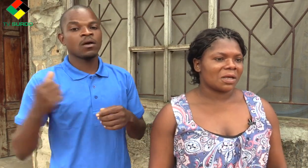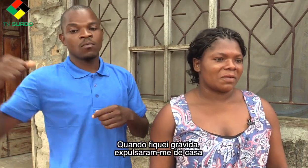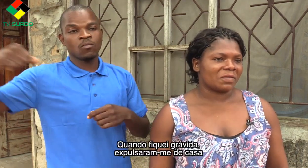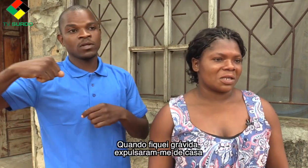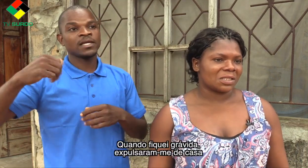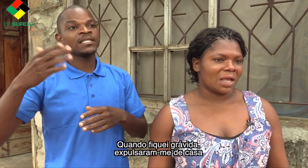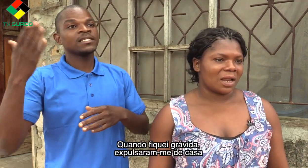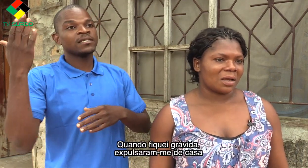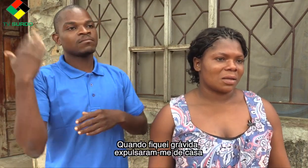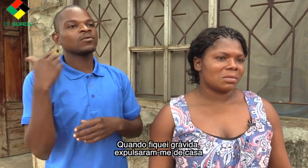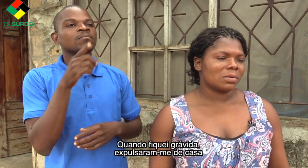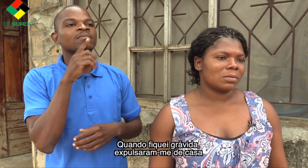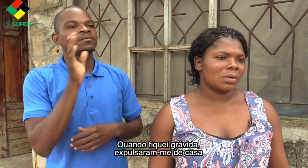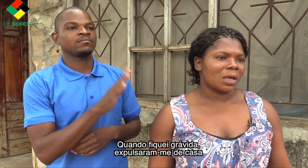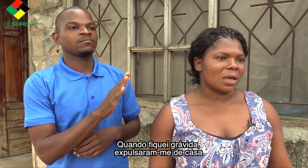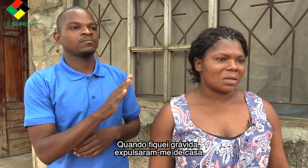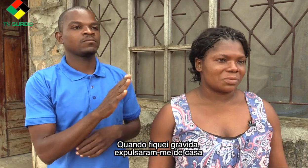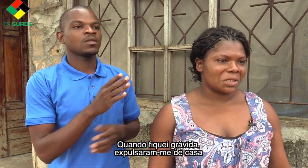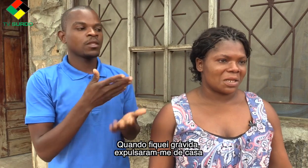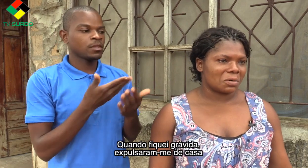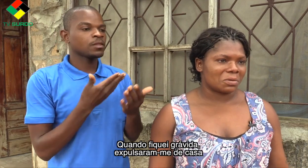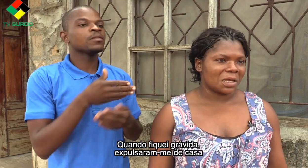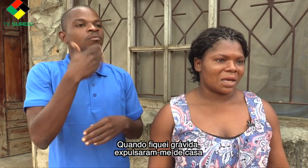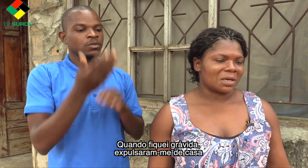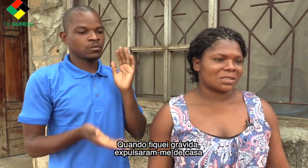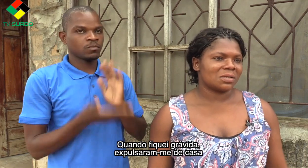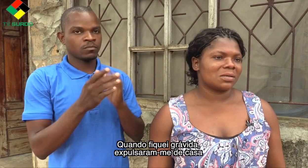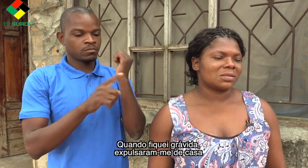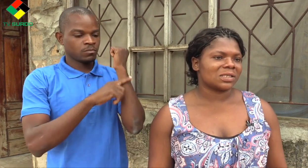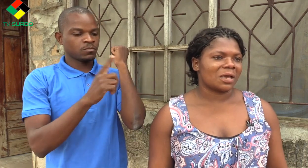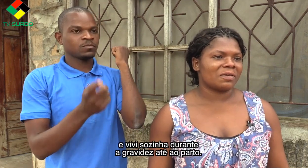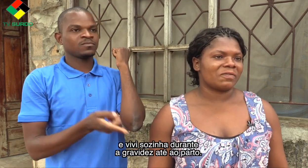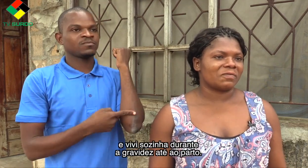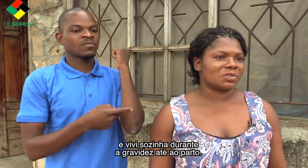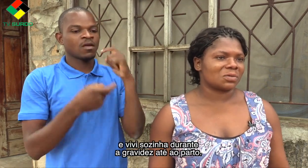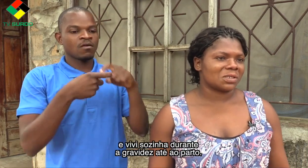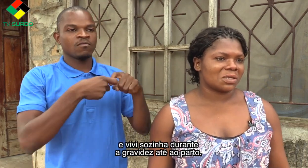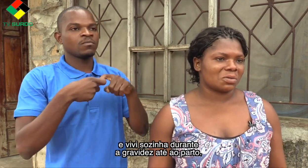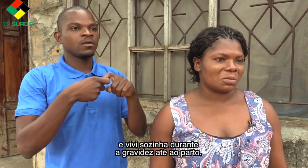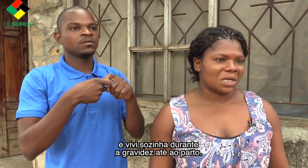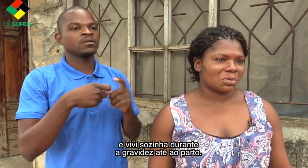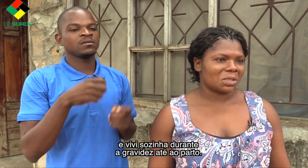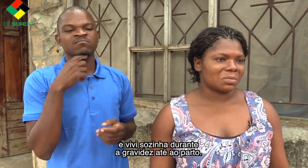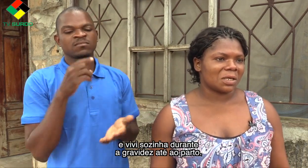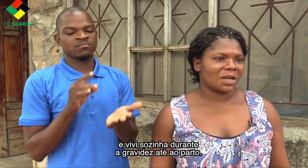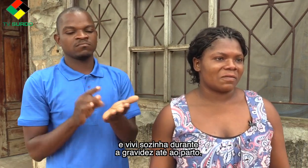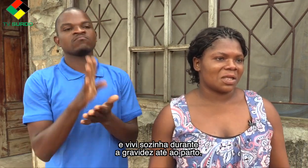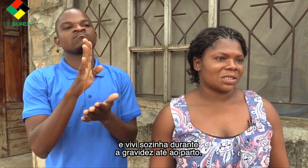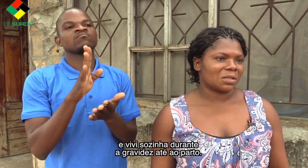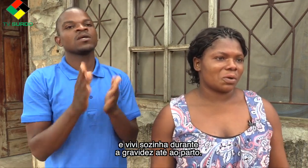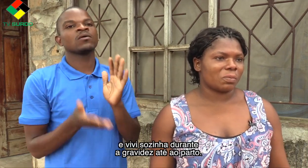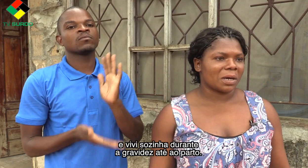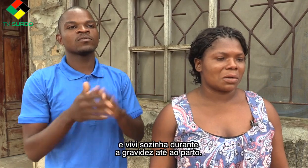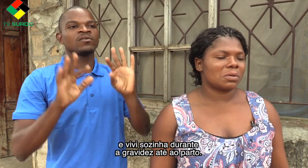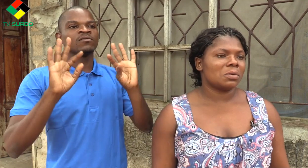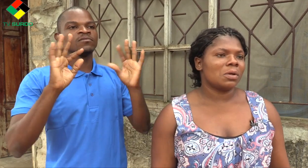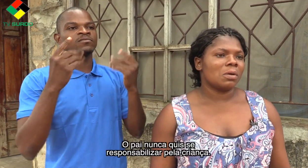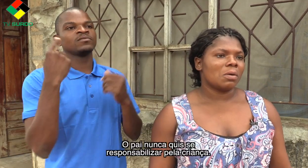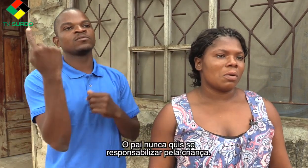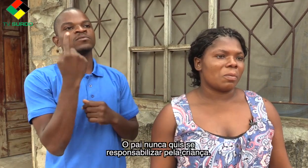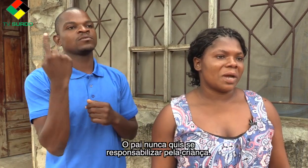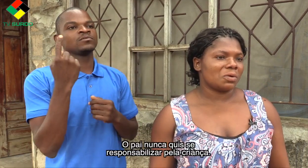quando tive a gravidez dela, elas me tiraram de casa. Saí e vivi sozinha durante o tempo de gravidez até o